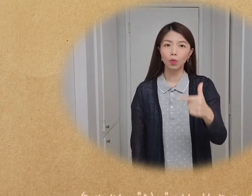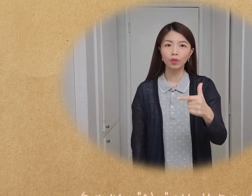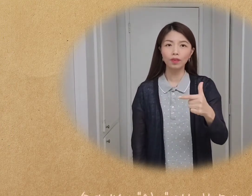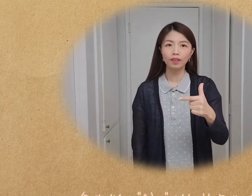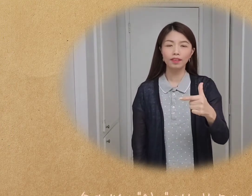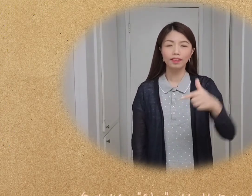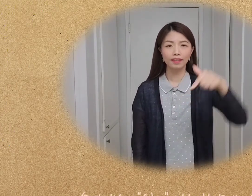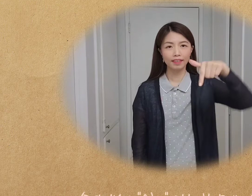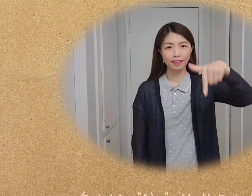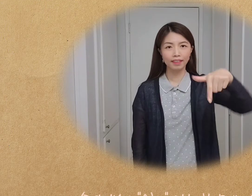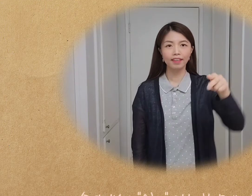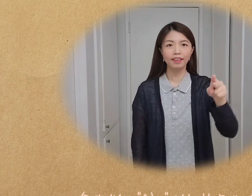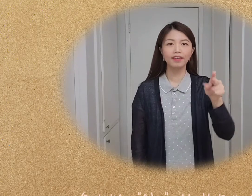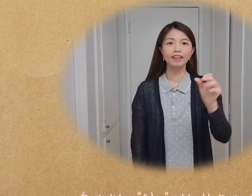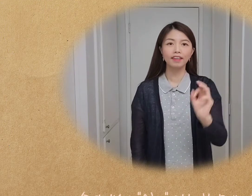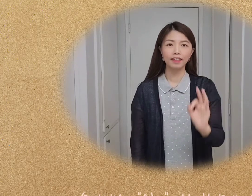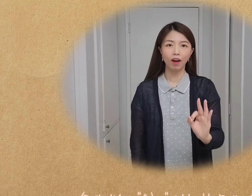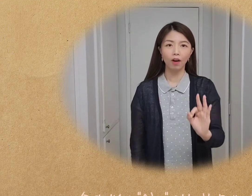손,